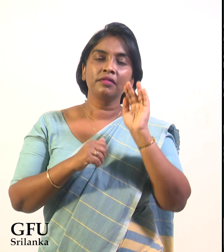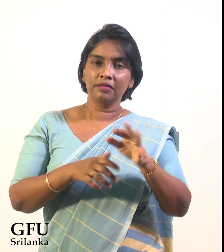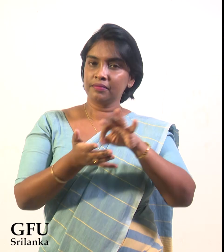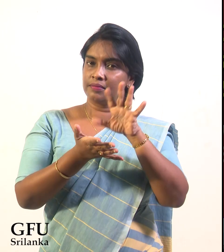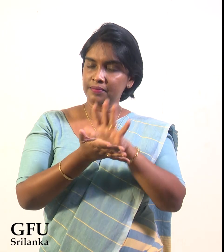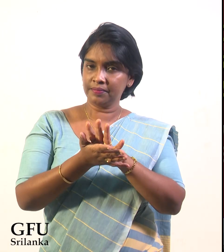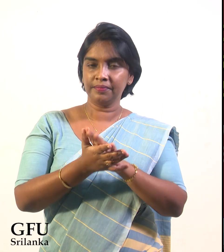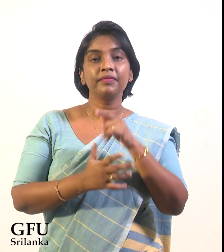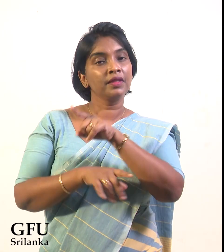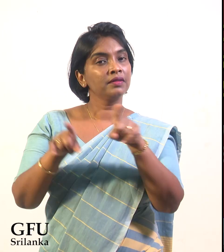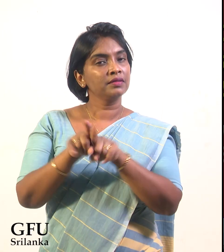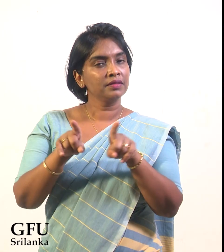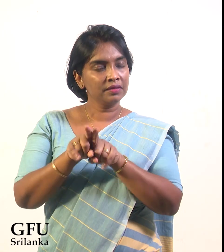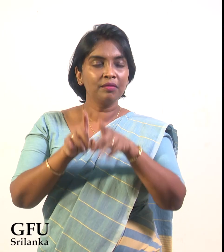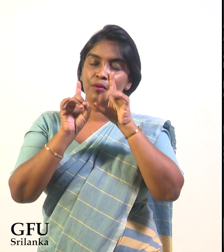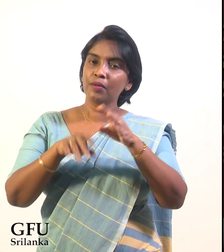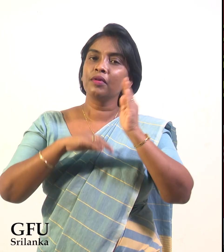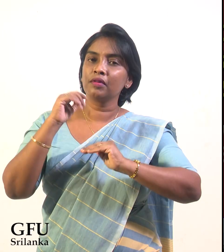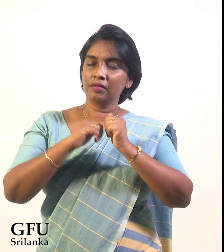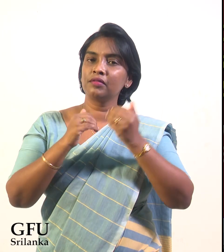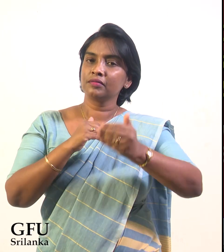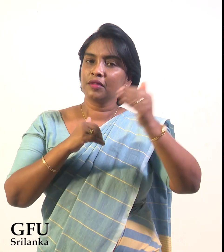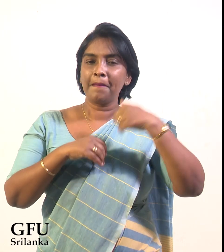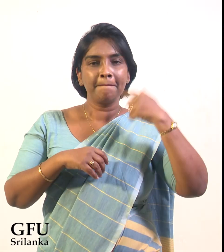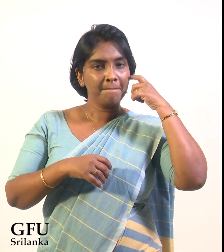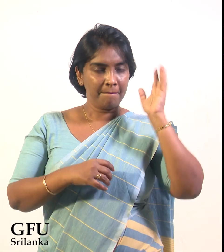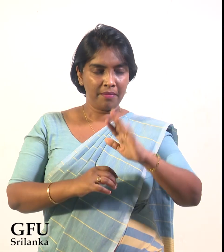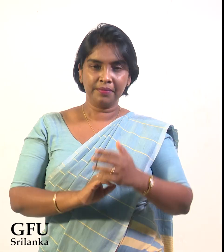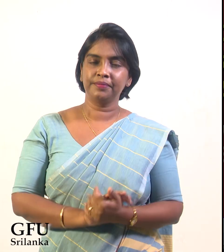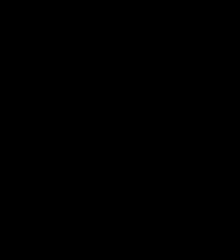කටයුතු කරන්න තීන්දුව කරලා තියෙනවා. ඒ අනුව ඒ ක්‍රියාවලිය ඉදිරියට ගෙනියන්න බලාපොරොත්තු වෙනවා.